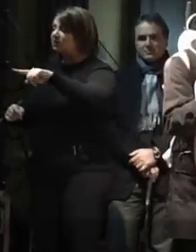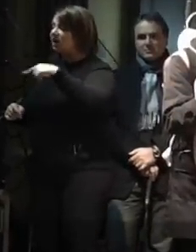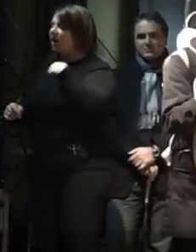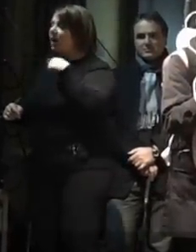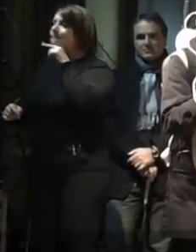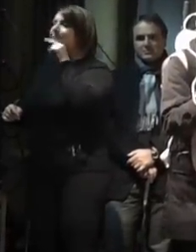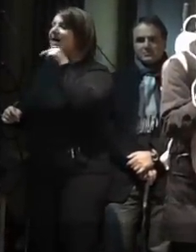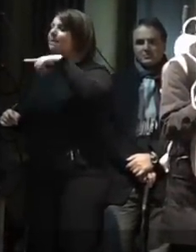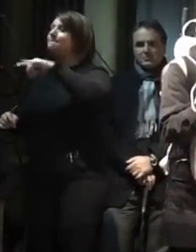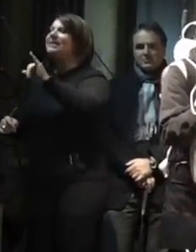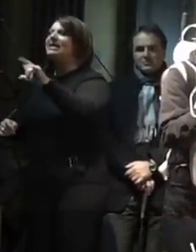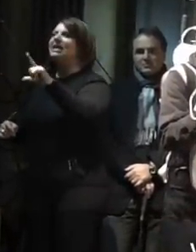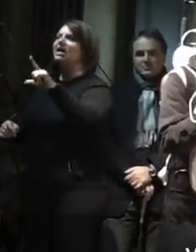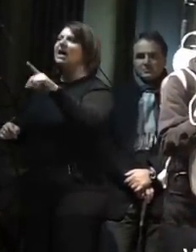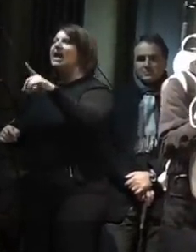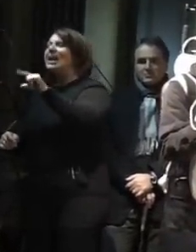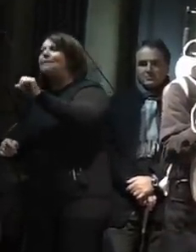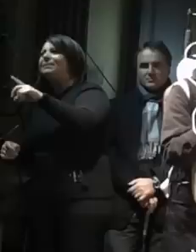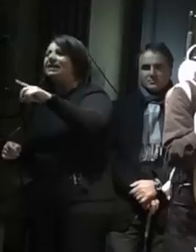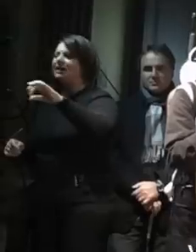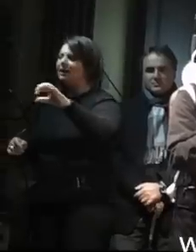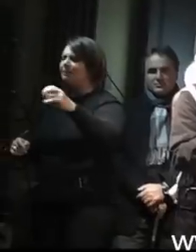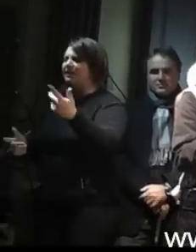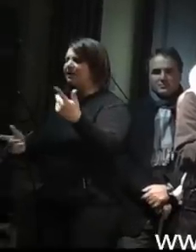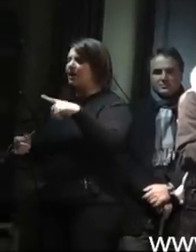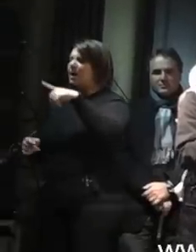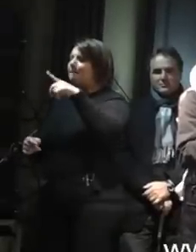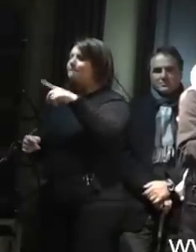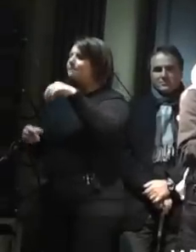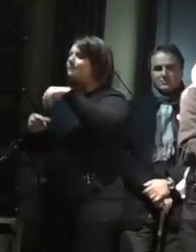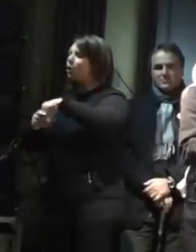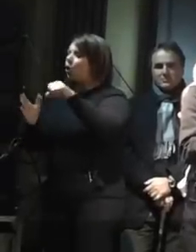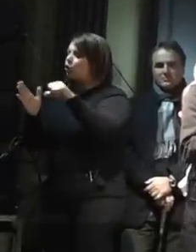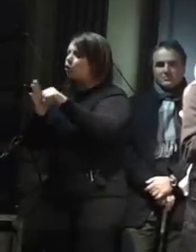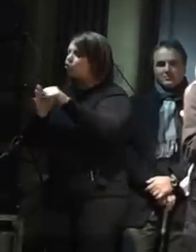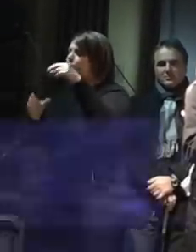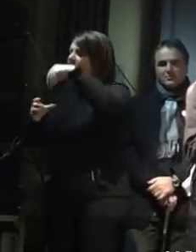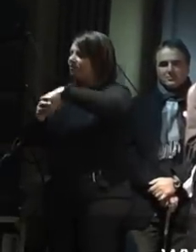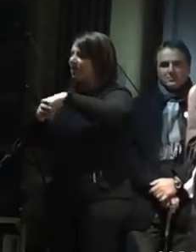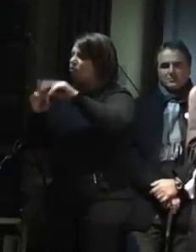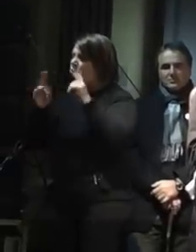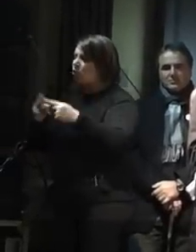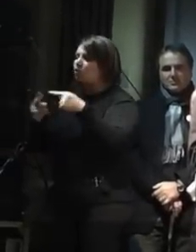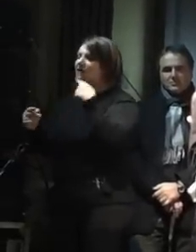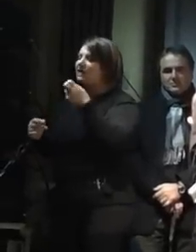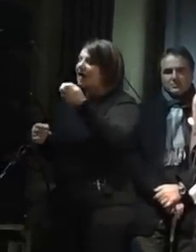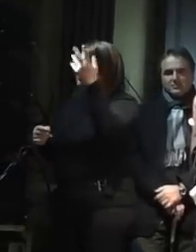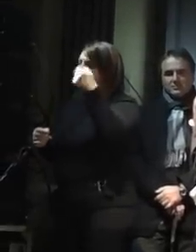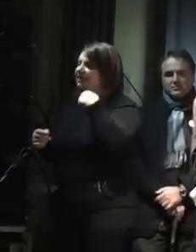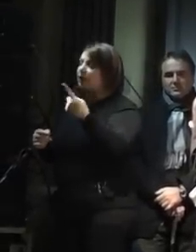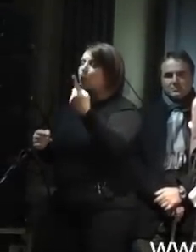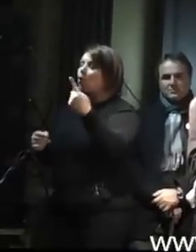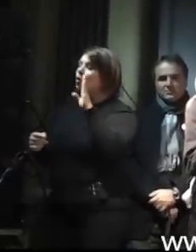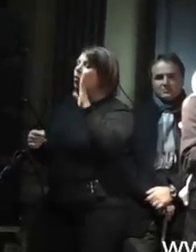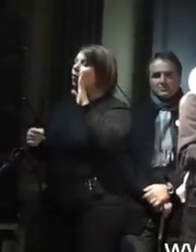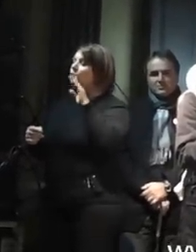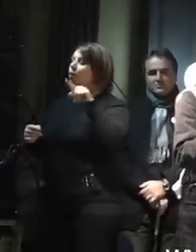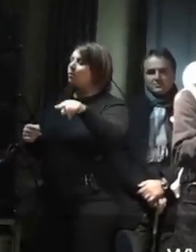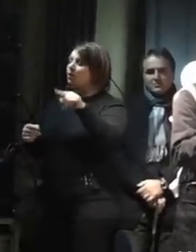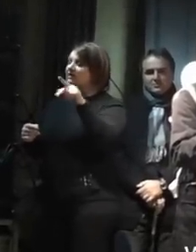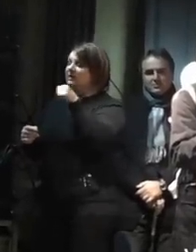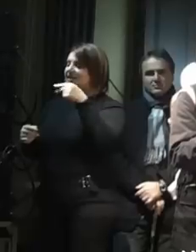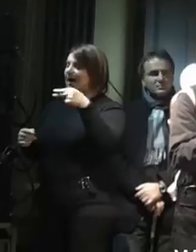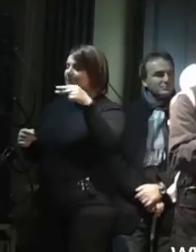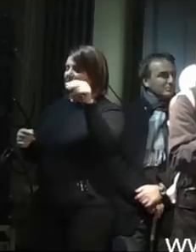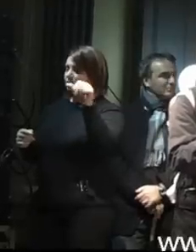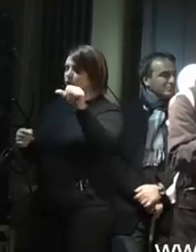La PIL, il PIL. Il prodotto interno lordo è stato inventato da un signore che si chiamava Kotelets, era un matematico bielorusso